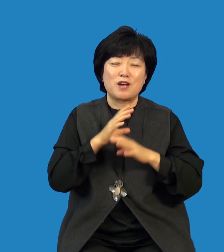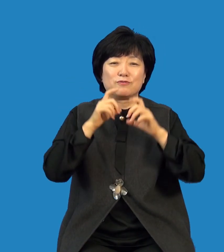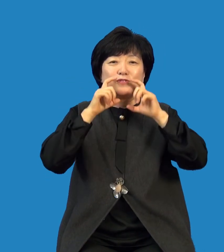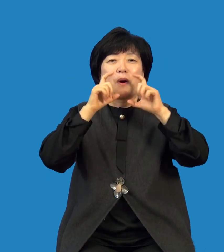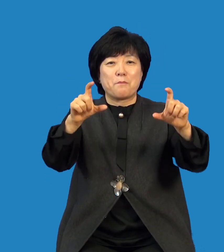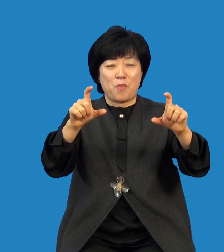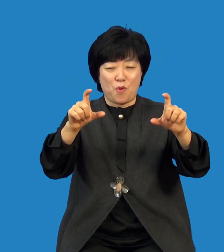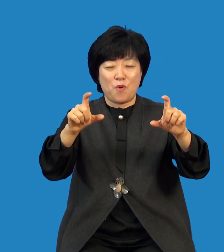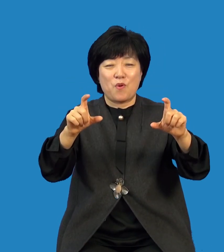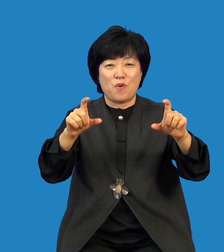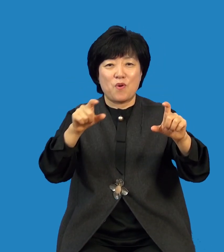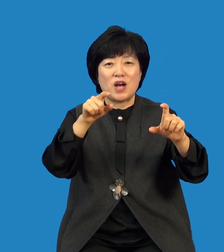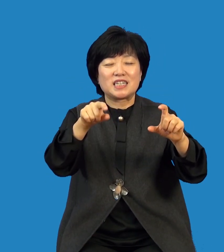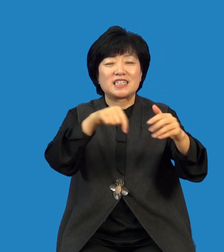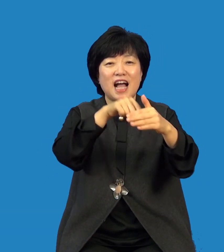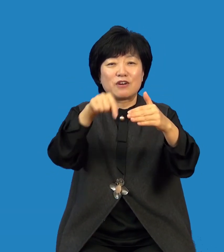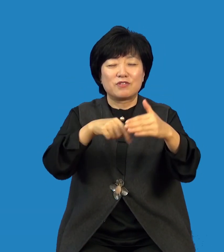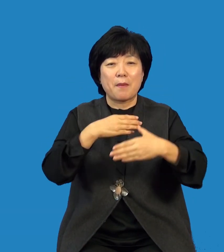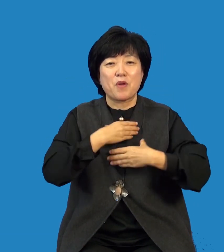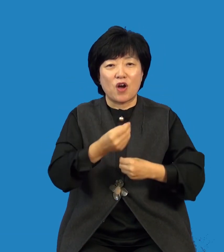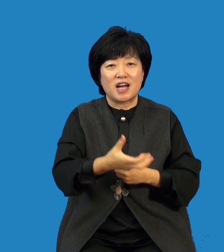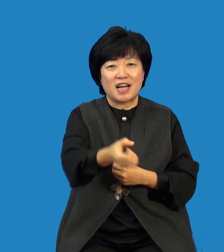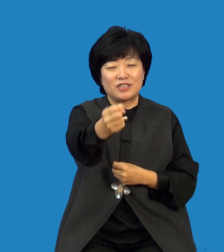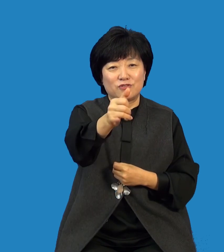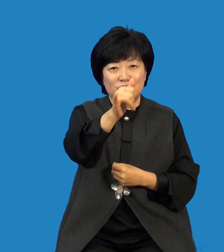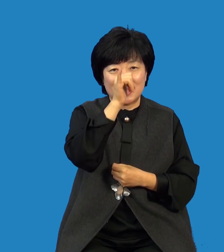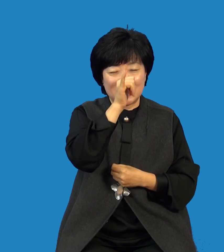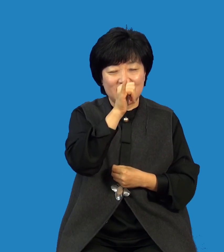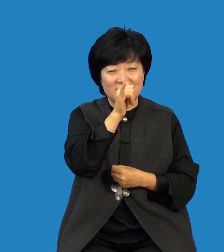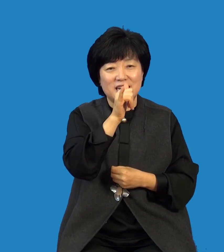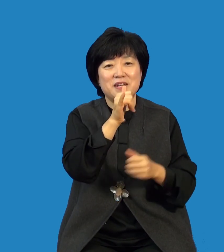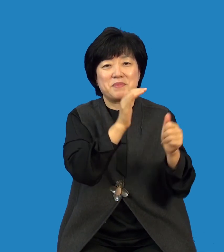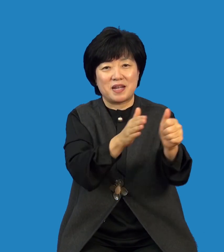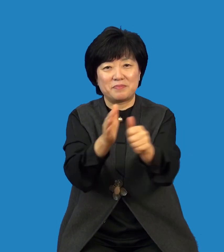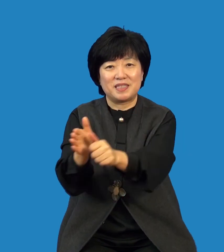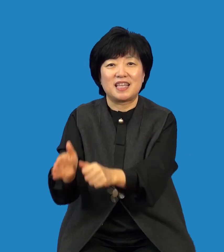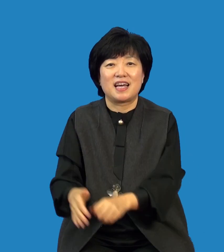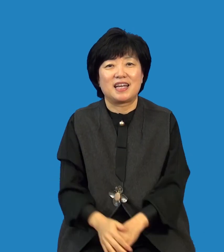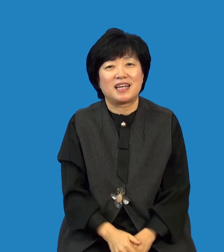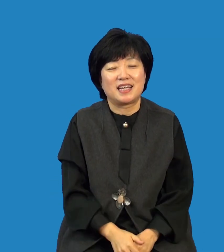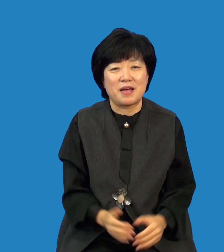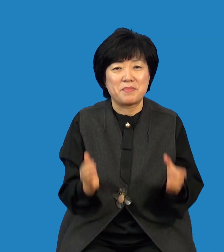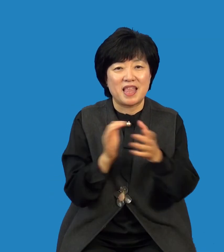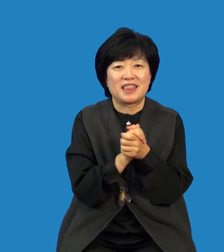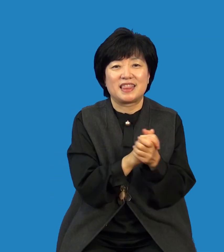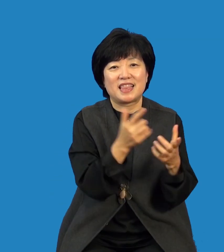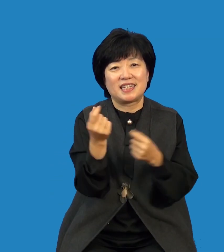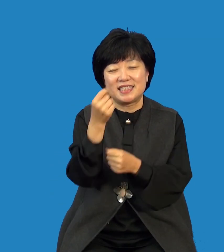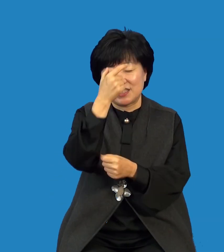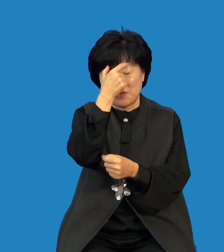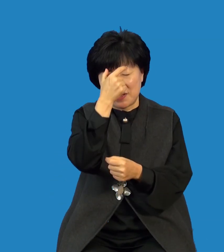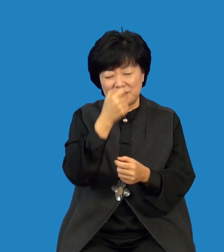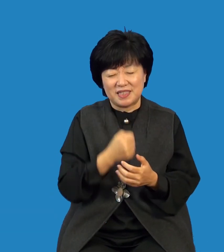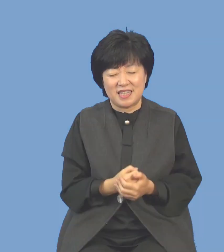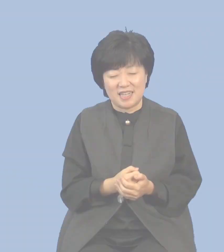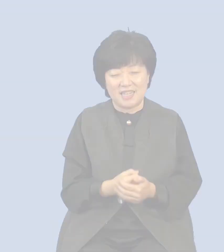그 가운데 평안을 누리시게 되는 여러분이 되시기를 주의 이름으로 축복합니다. 아멘. 함께 기도할까요?